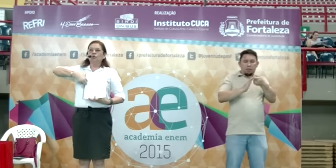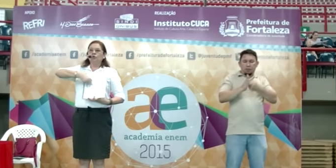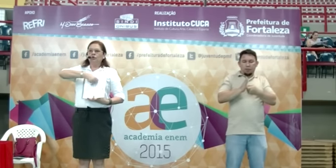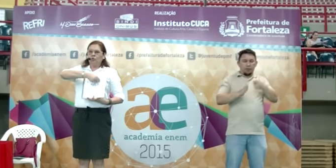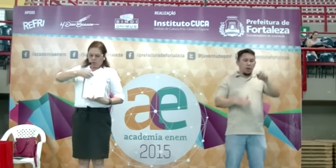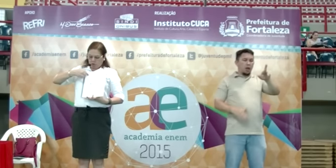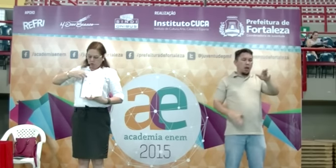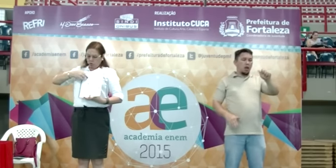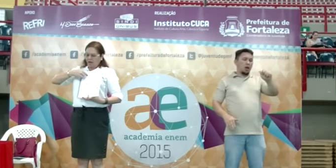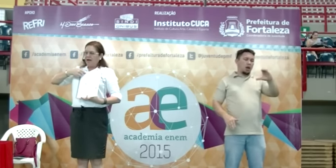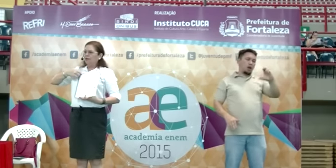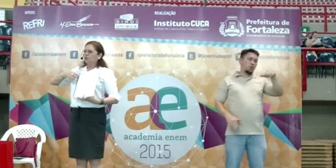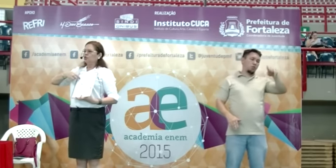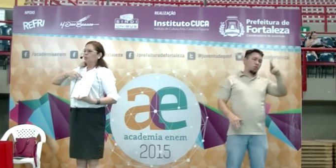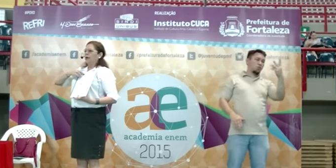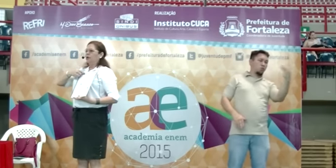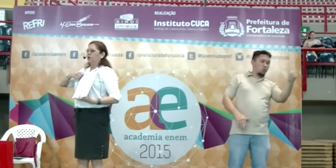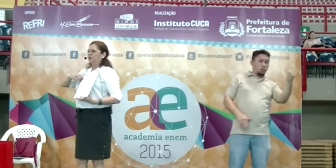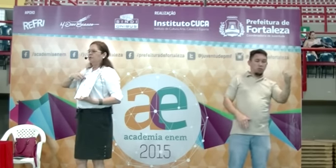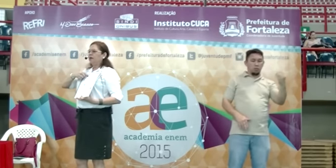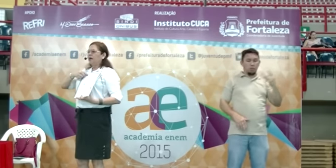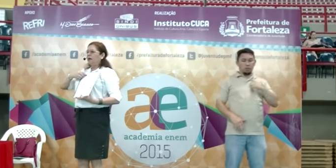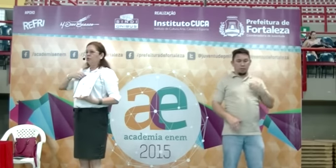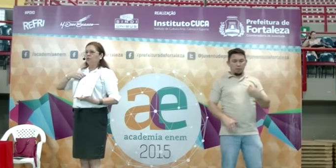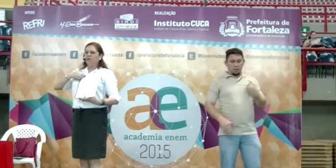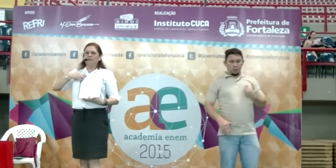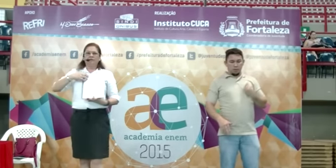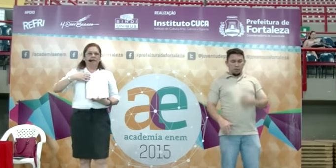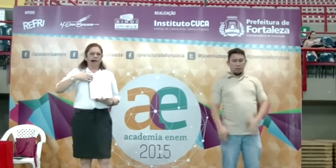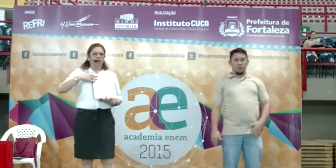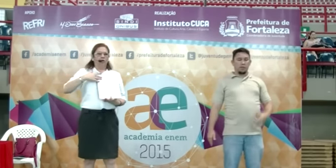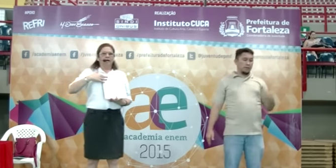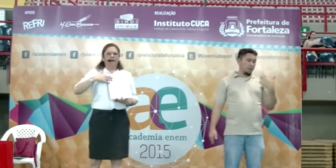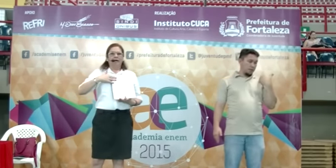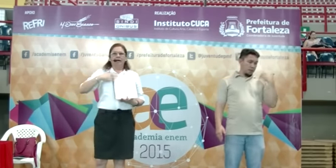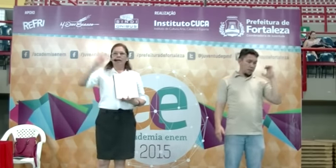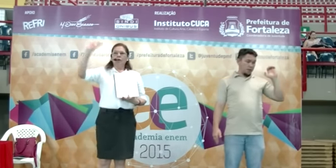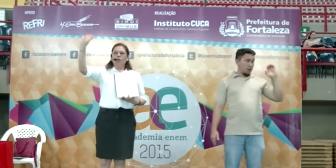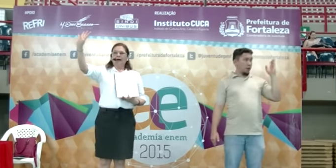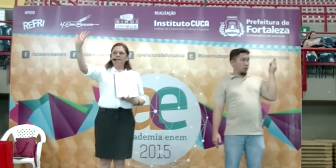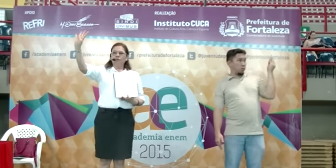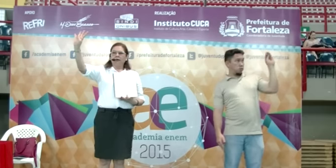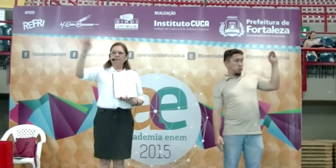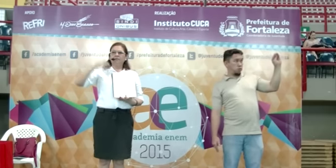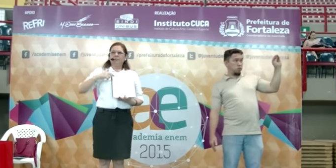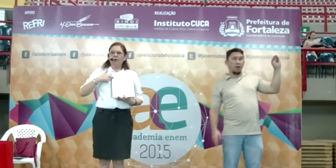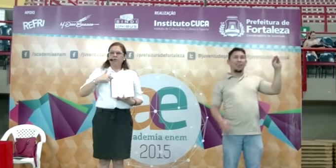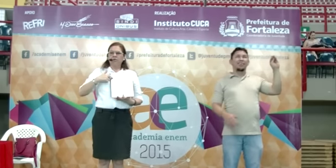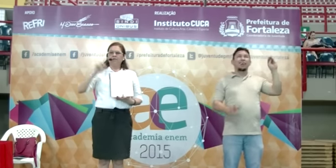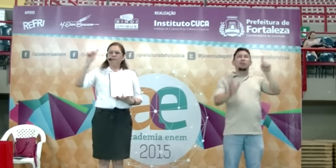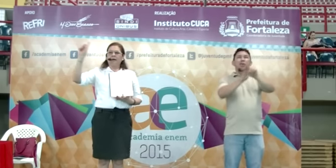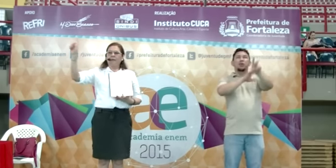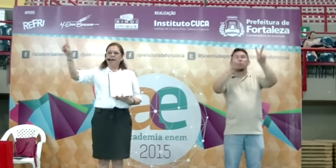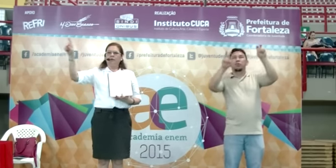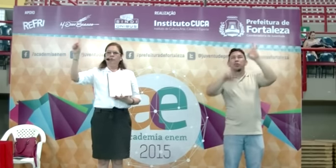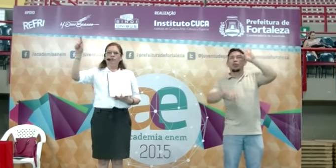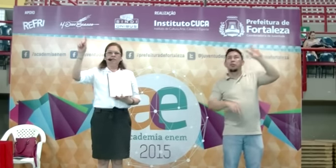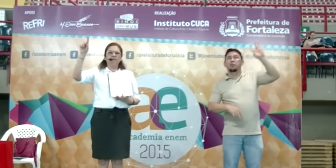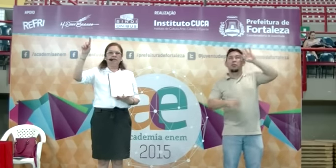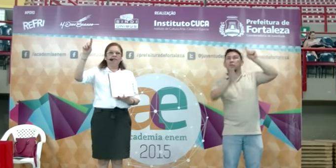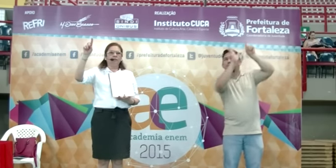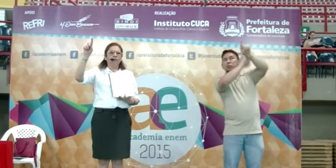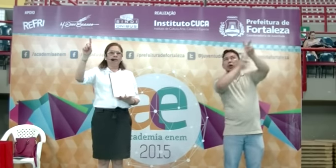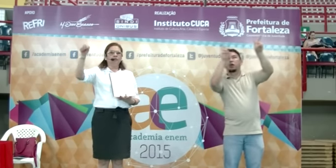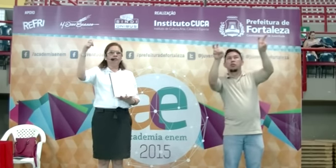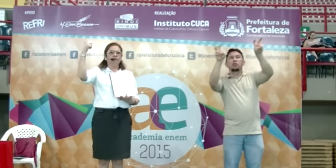nome rascunho. Do lado superior esquerdo, você vai colocar 4 respostas para a